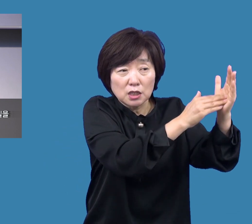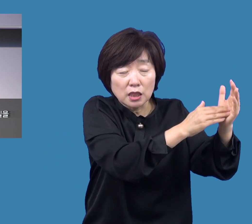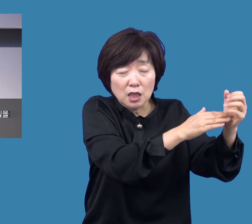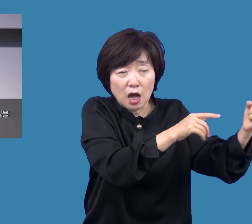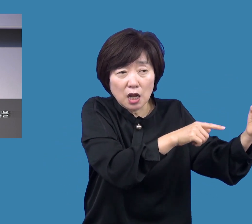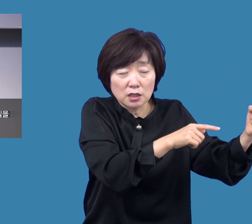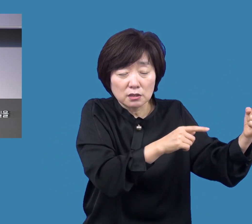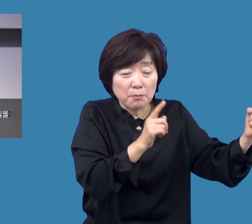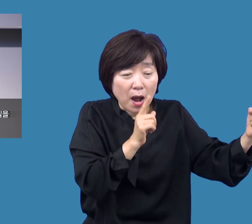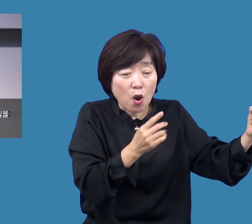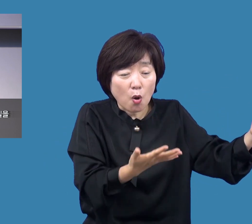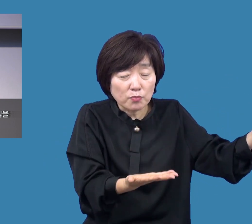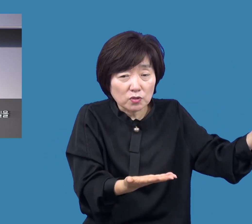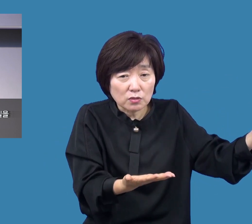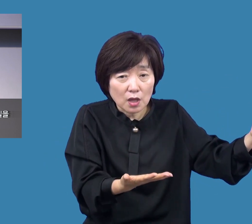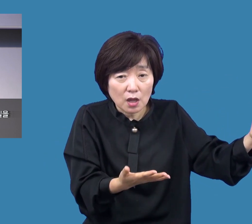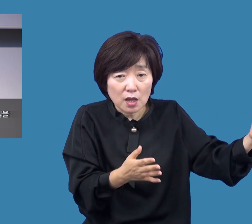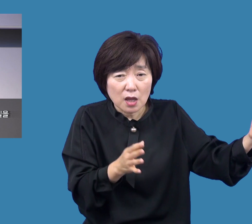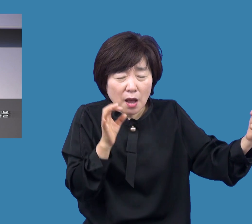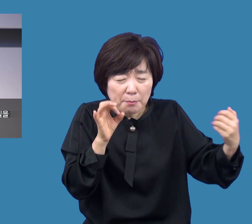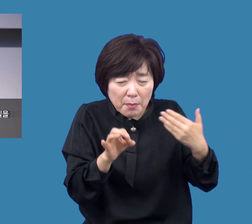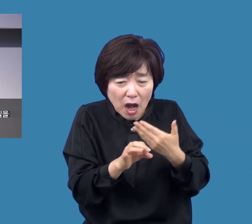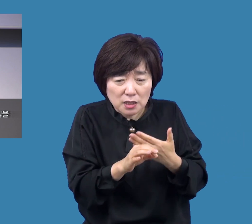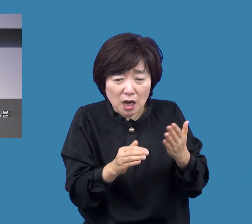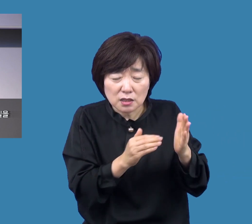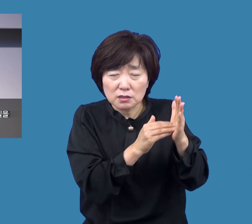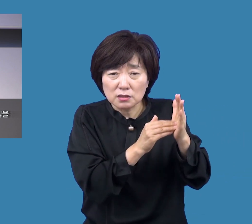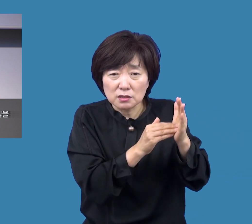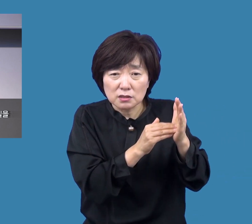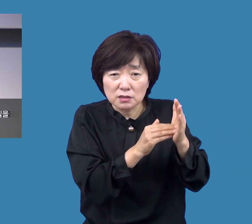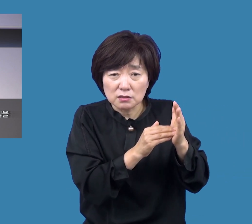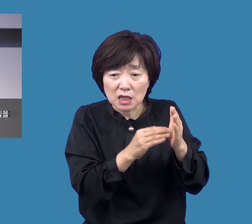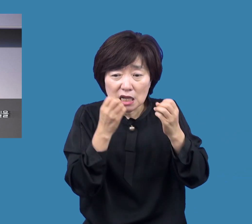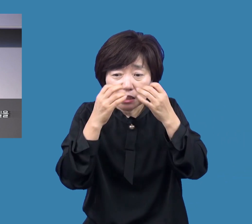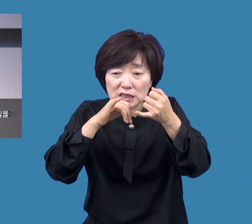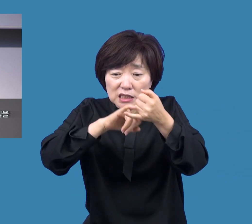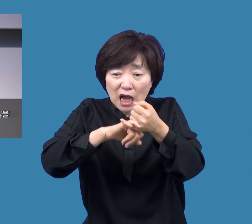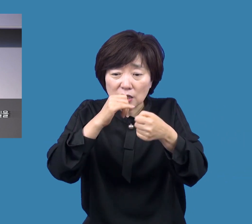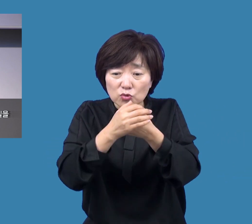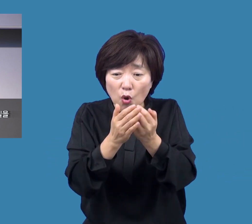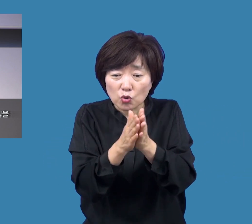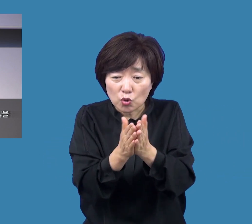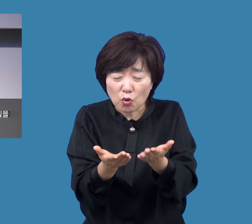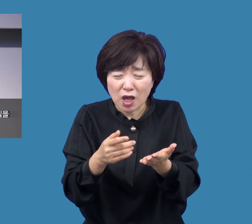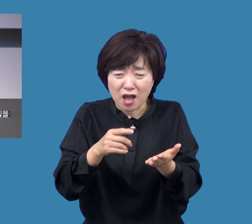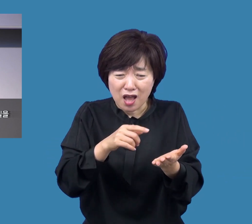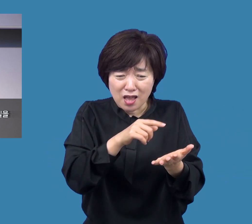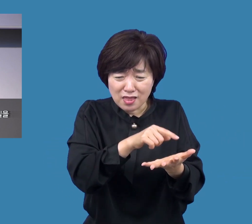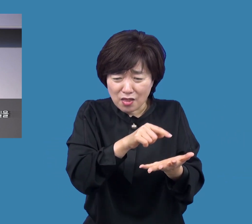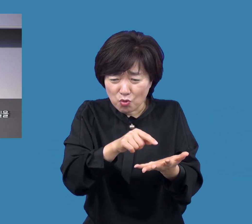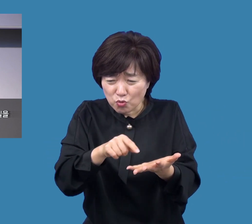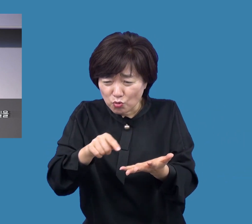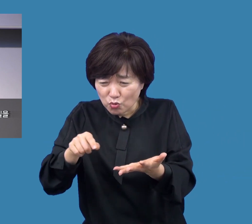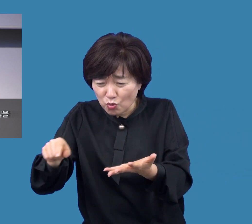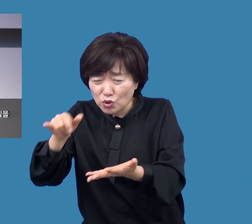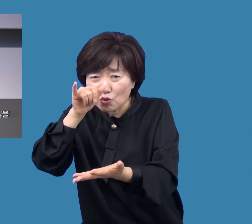은사를, 만약 끝난 거라면 뭐하러 이렇게 신약성경 내내 이 은사에 대한 걸 기록을 해? 놀리려고?